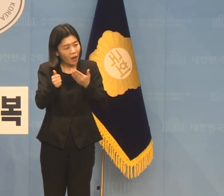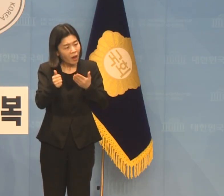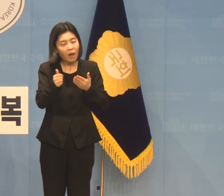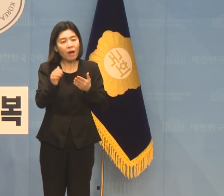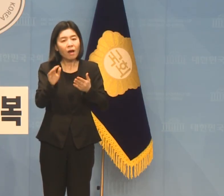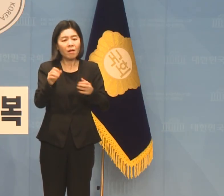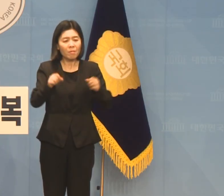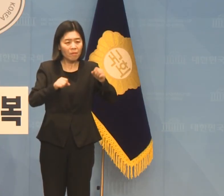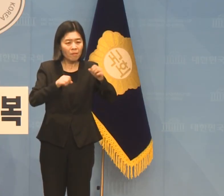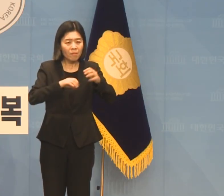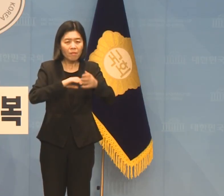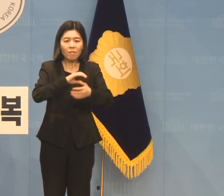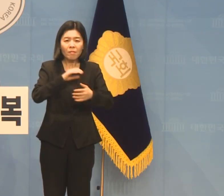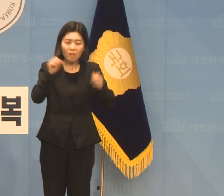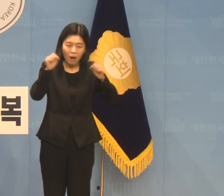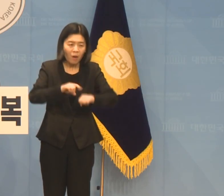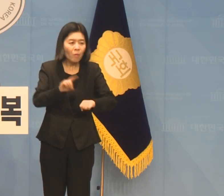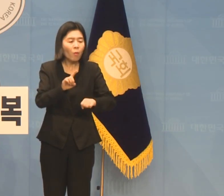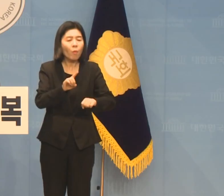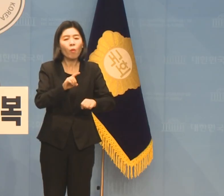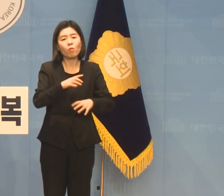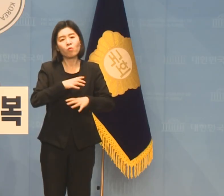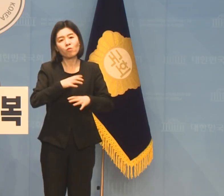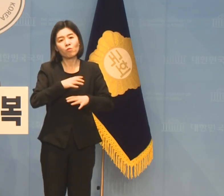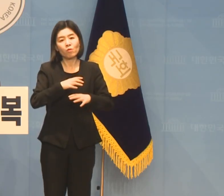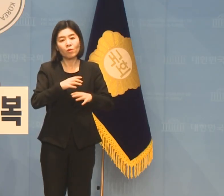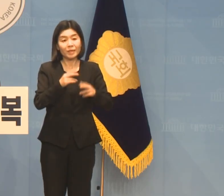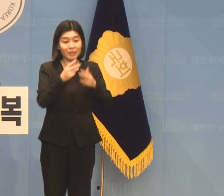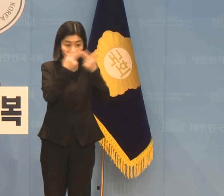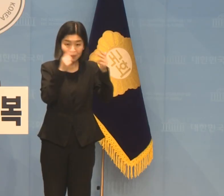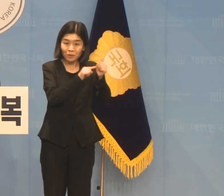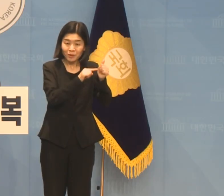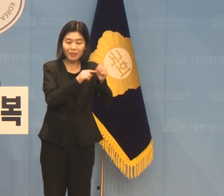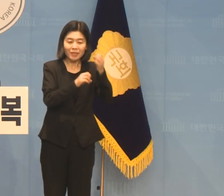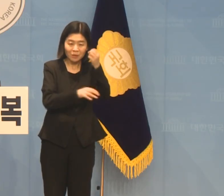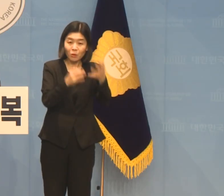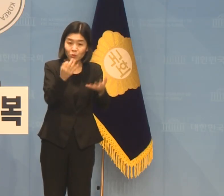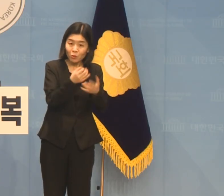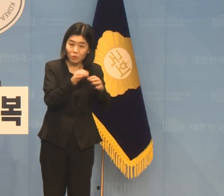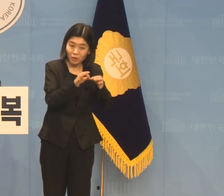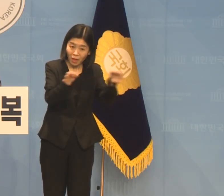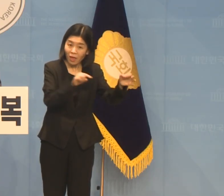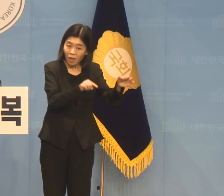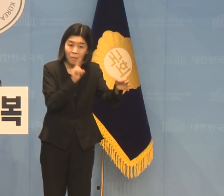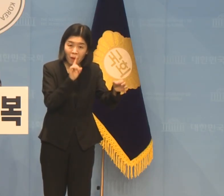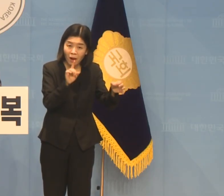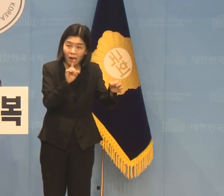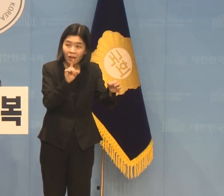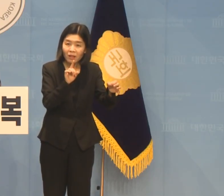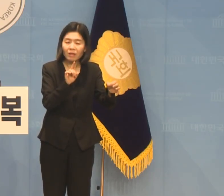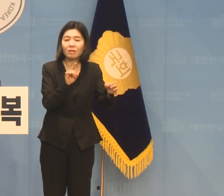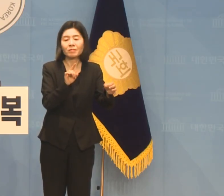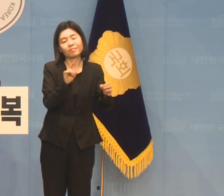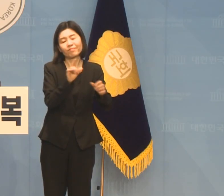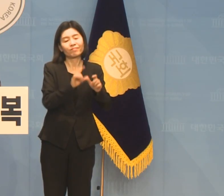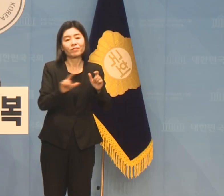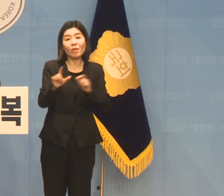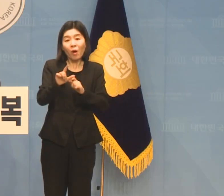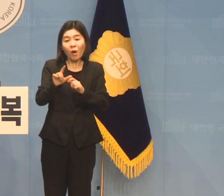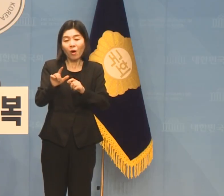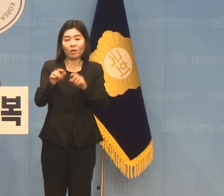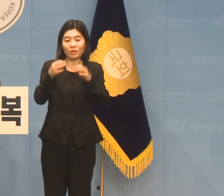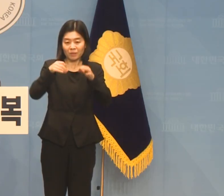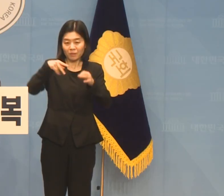이재명 후보가 주장하는 기본소득에 모자라 이번에는 김경수 후보마저 1인당 25만